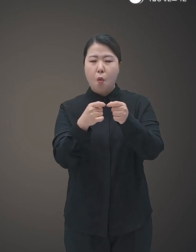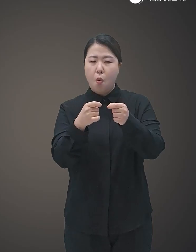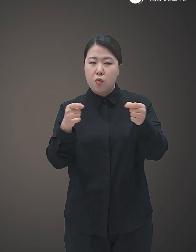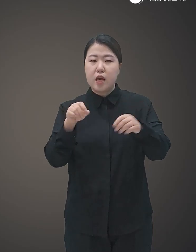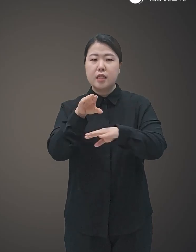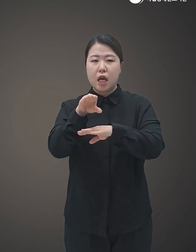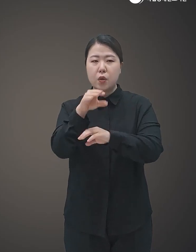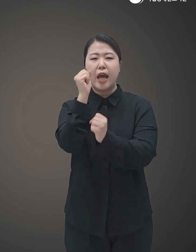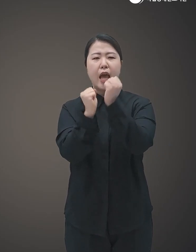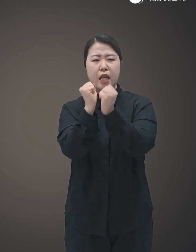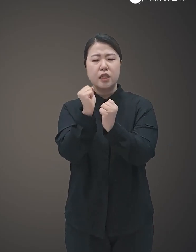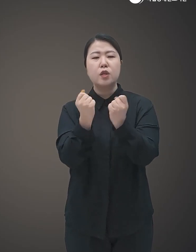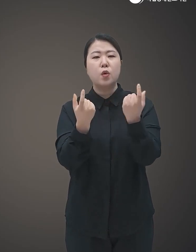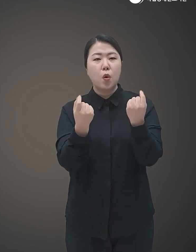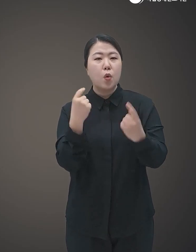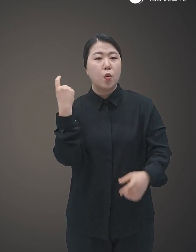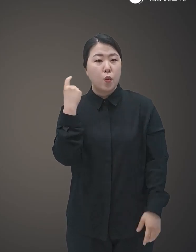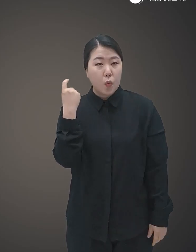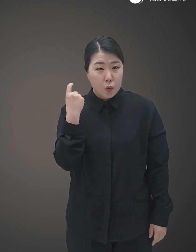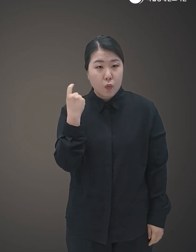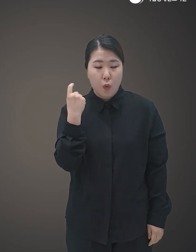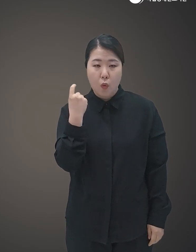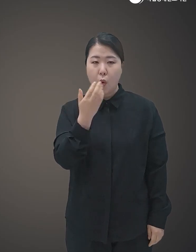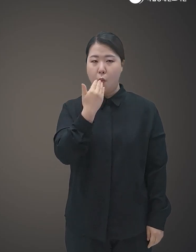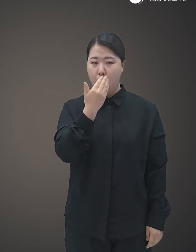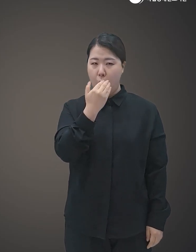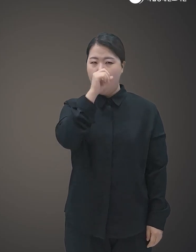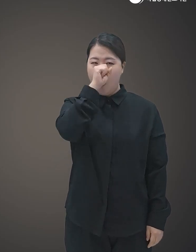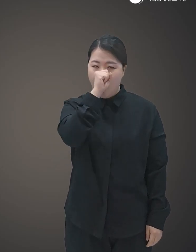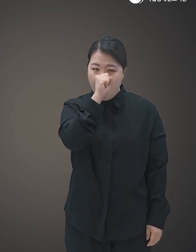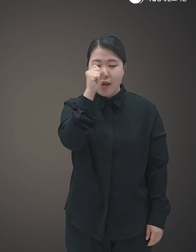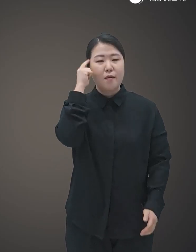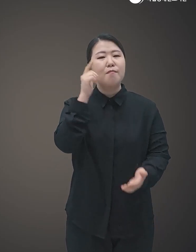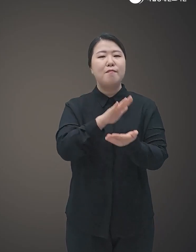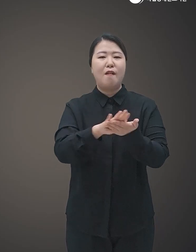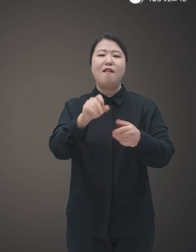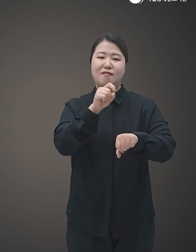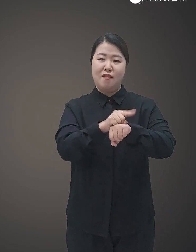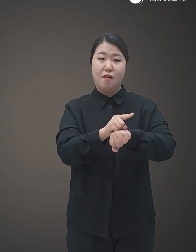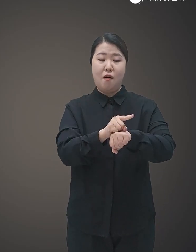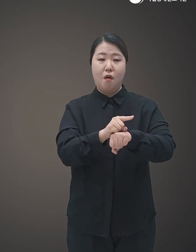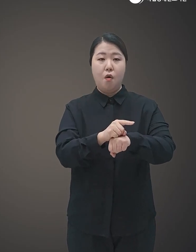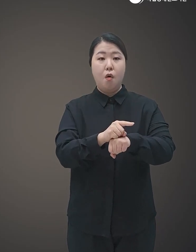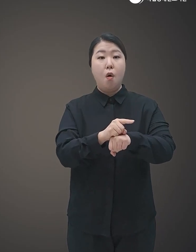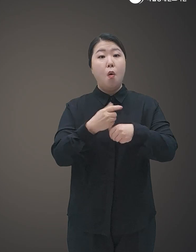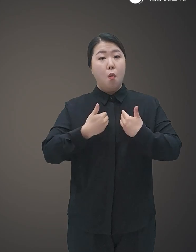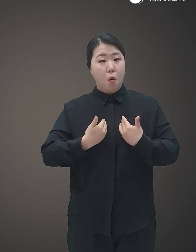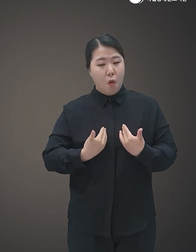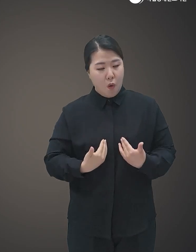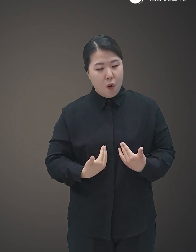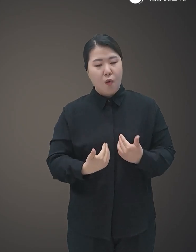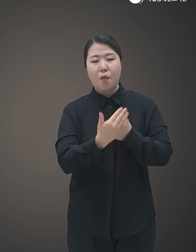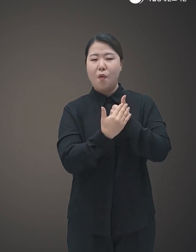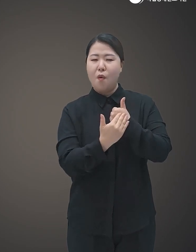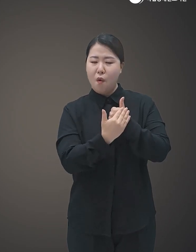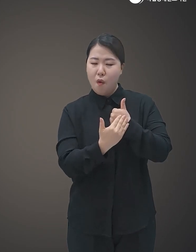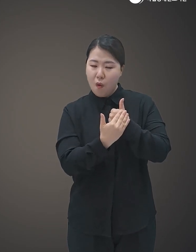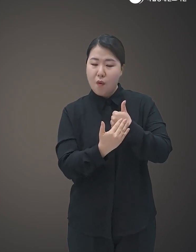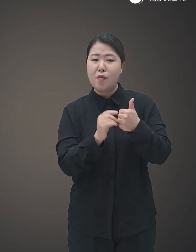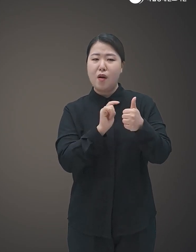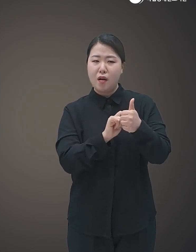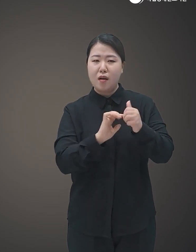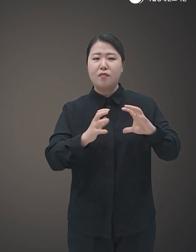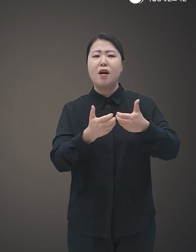가르랑거렸는데 먹성 좋은 육중한 평화주의자였어요. 늘 온순하고 다정했던 톰이 떠났을